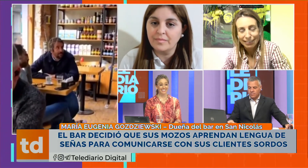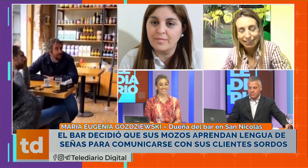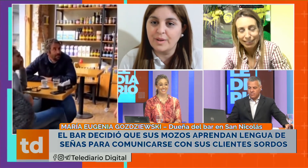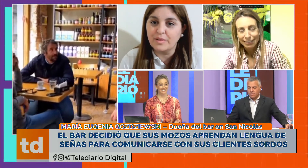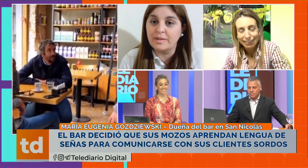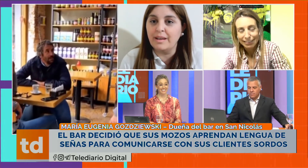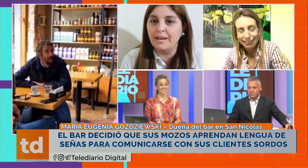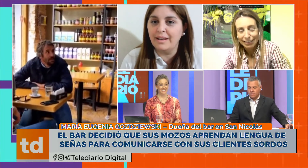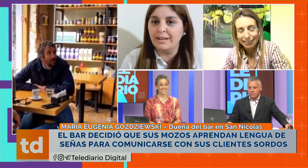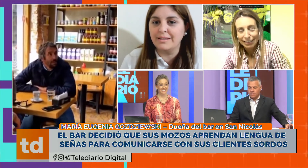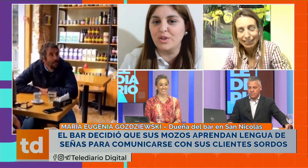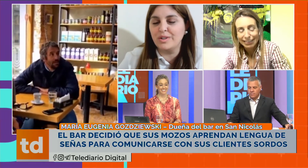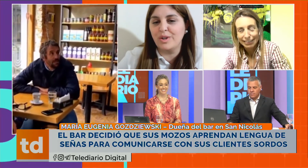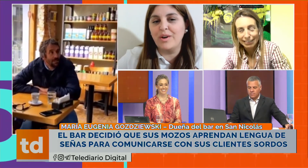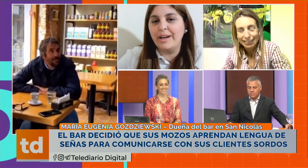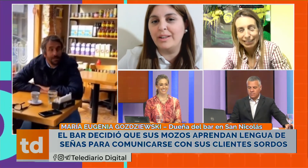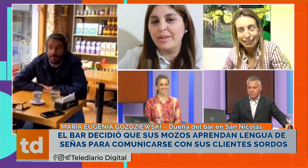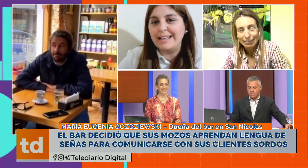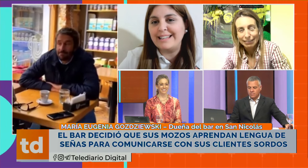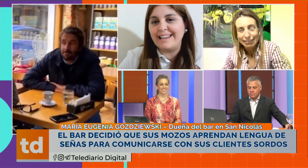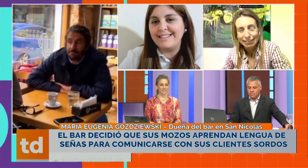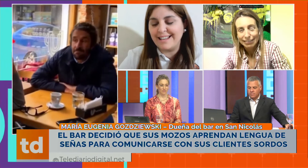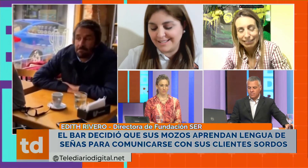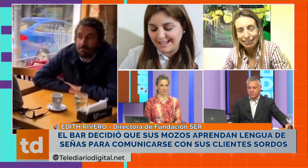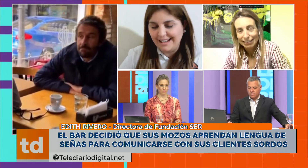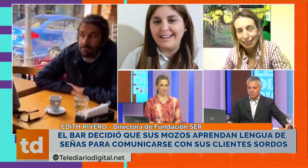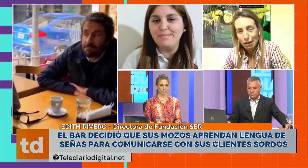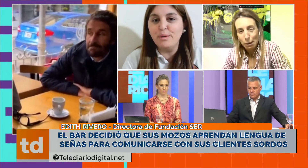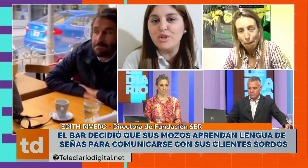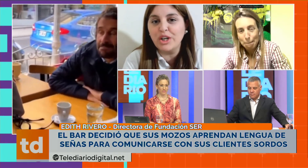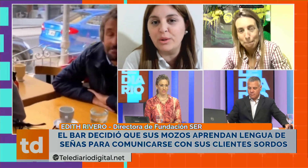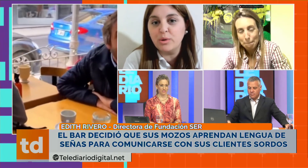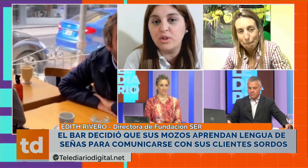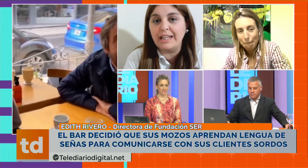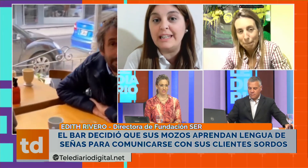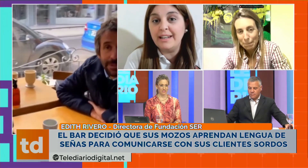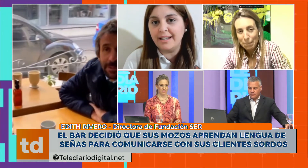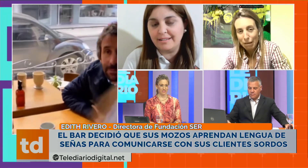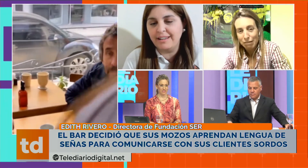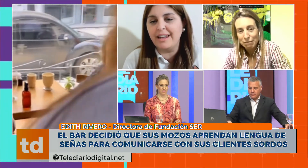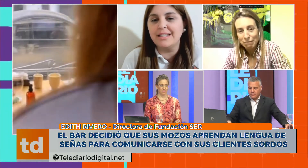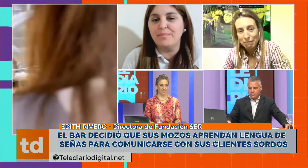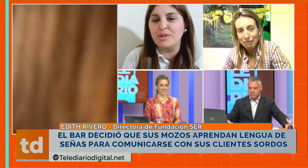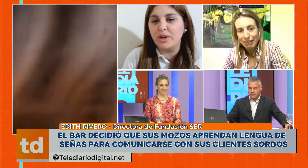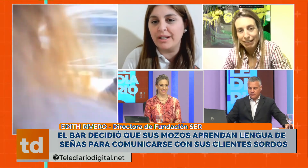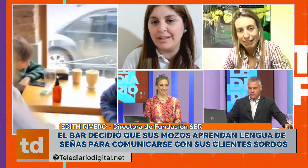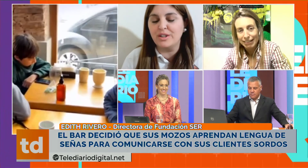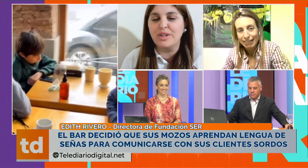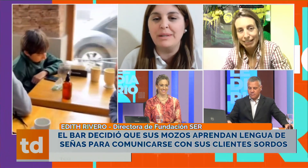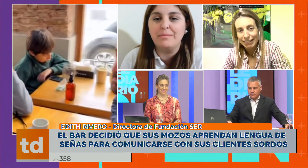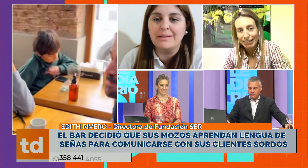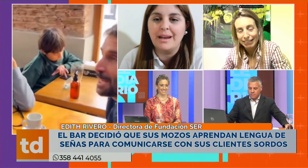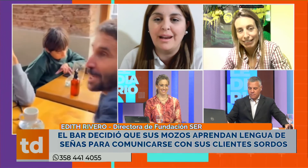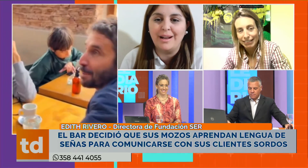Sí, sí, yo digo esto gracias al impulso que tuvo Celina de dar ese paso extra, no solamente